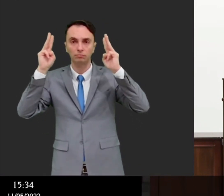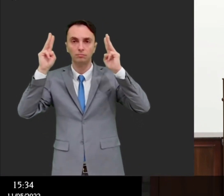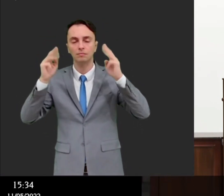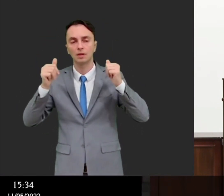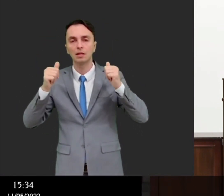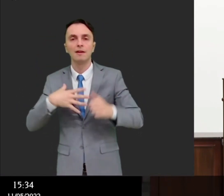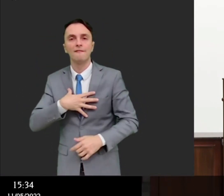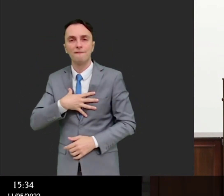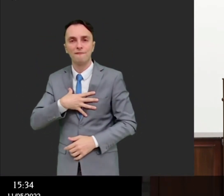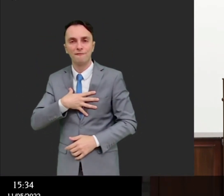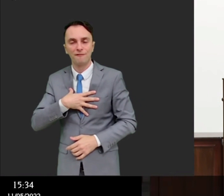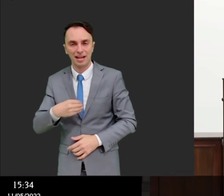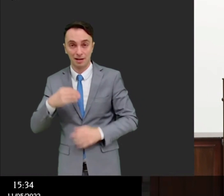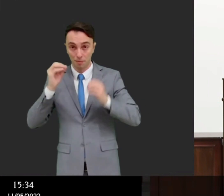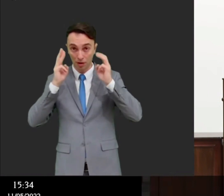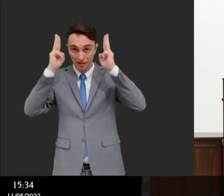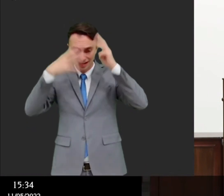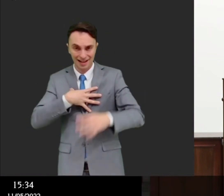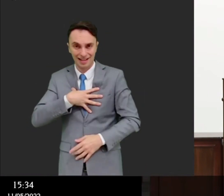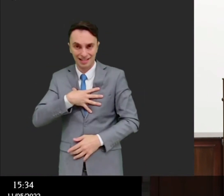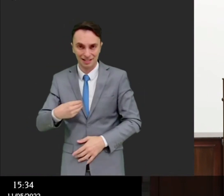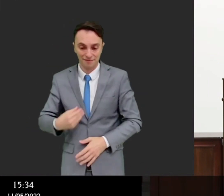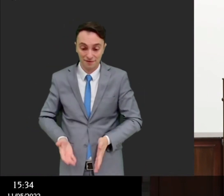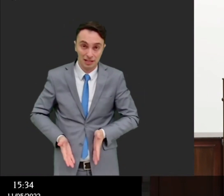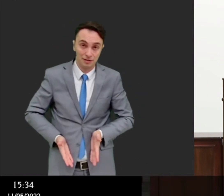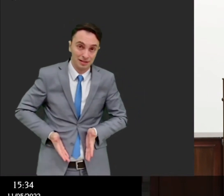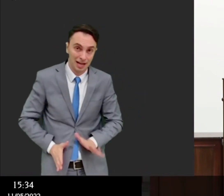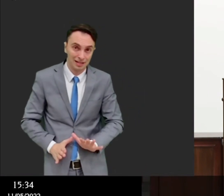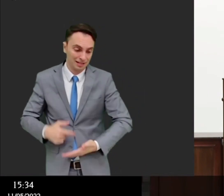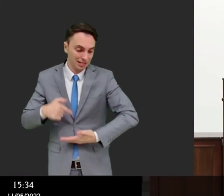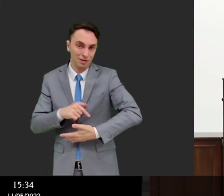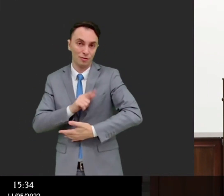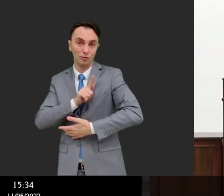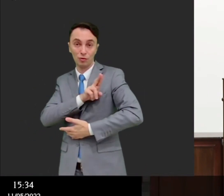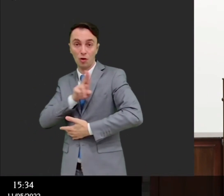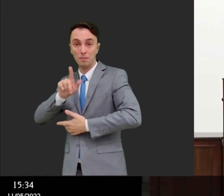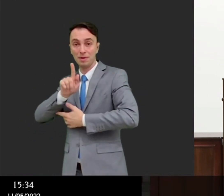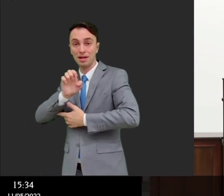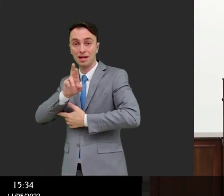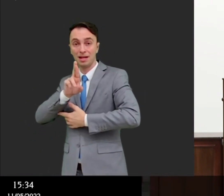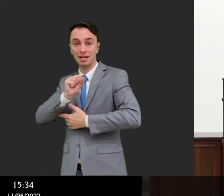disse: Senhor me abençoou em terra estranha.